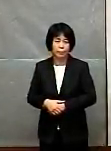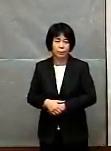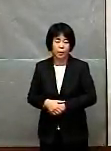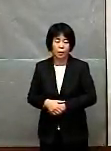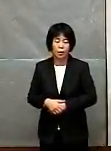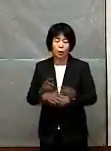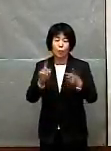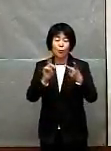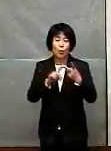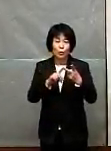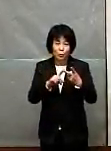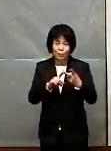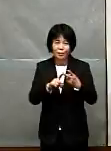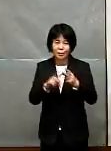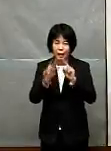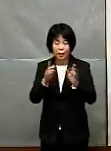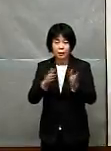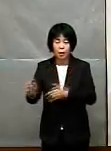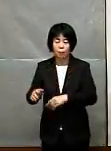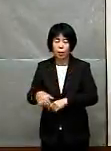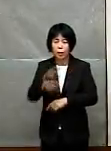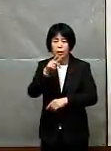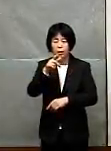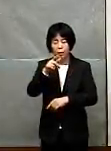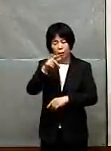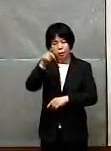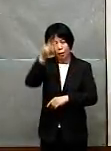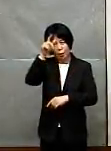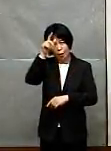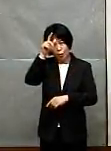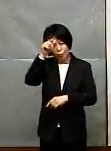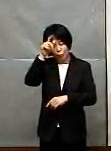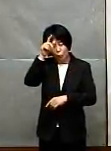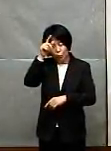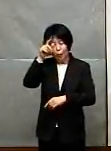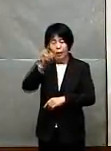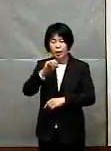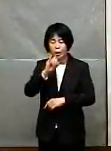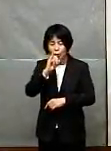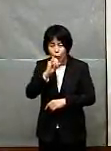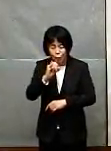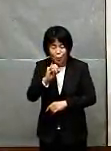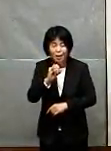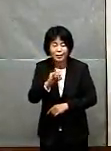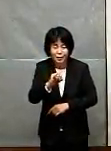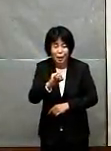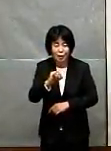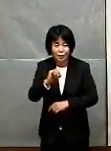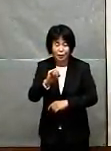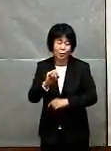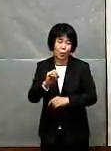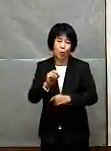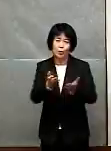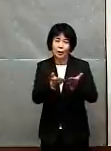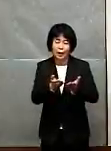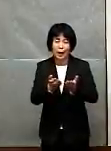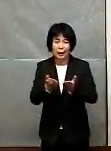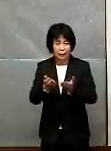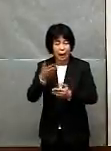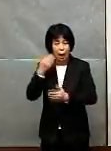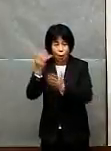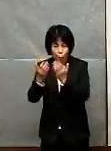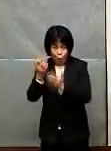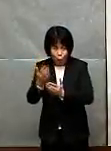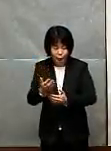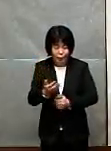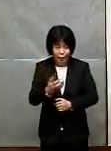もう一点、ちょっと話題は変わるんですが、鳥インフルエンザウイルス、隣県というかですね、青森、はい、新潟でアヒル、ニワトリから検出されて、